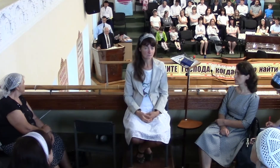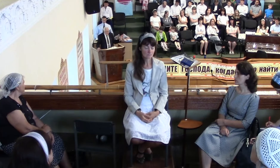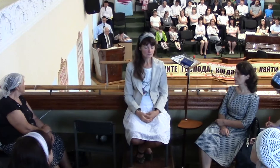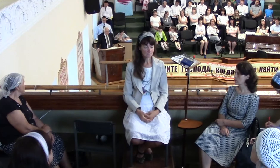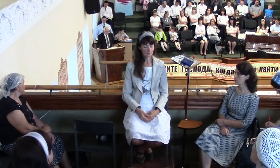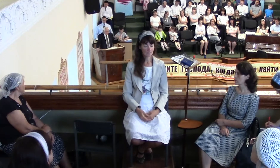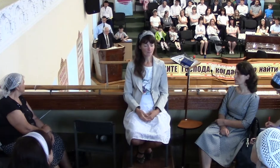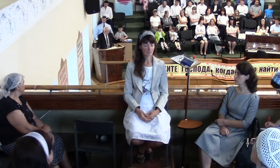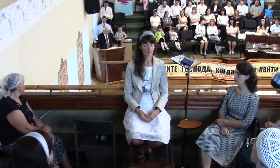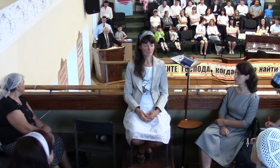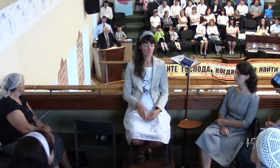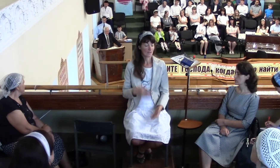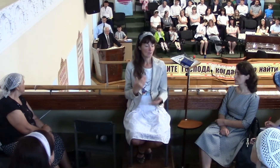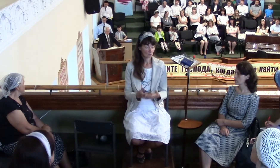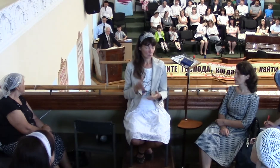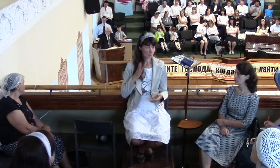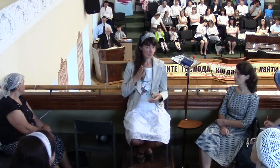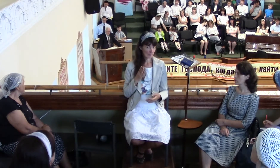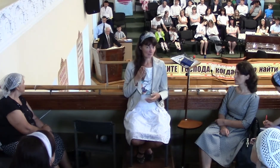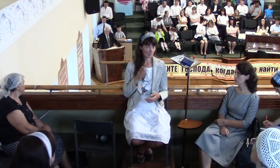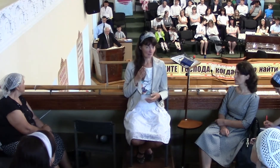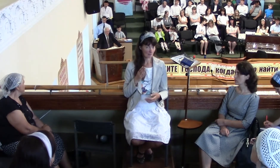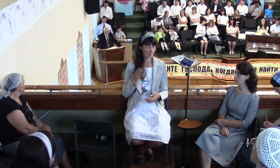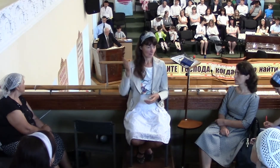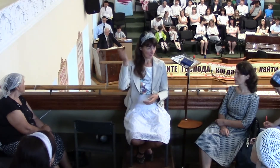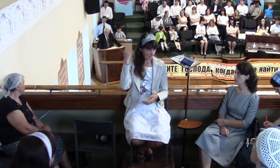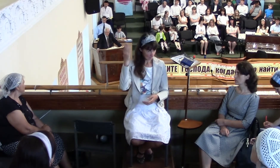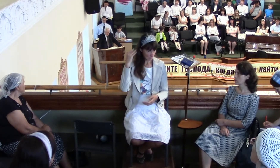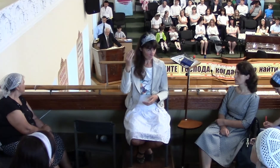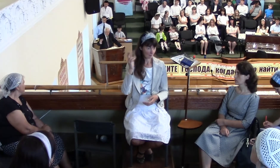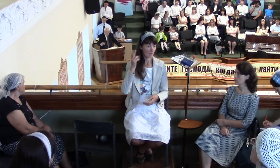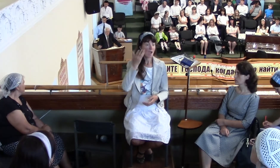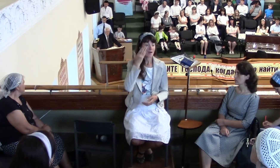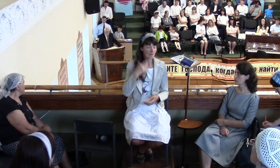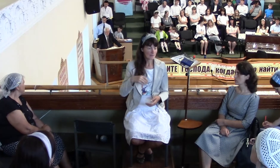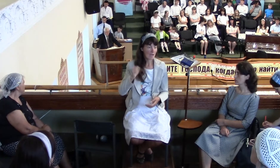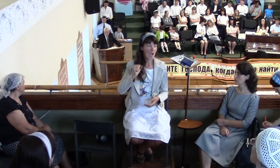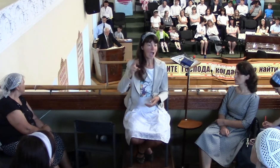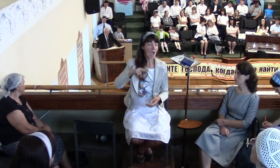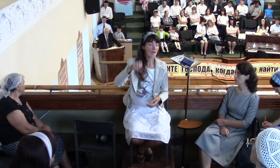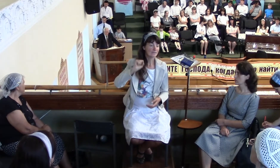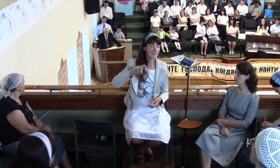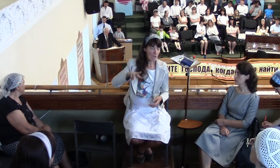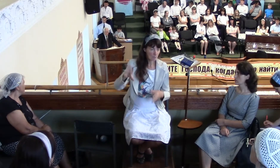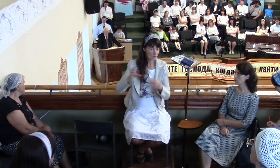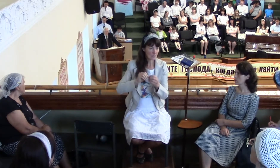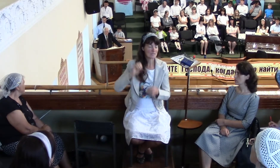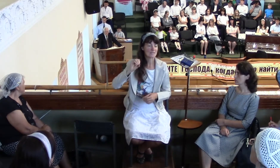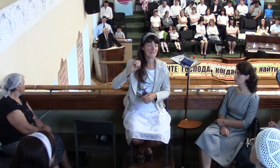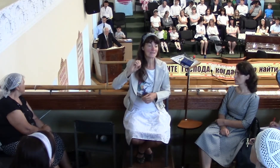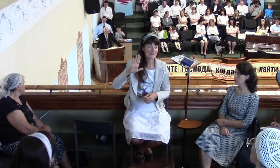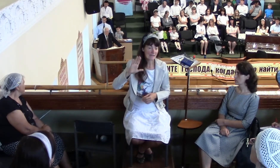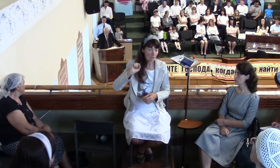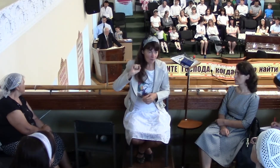когда Адам и Ева даже не обращали внимания, что они наги. Но после грехопадения они обратили